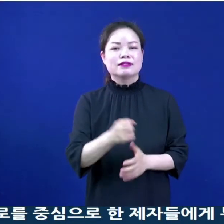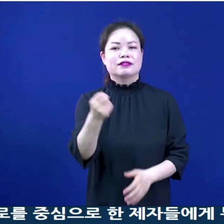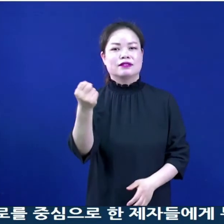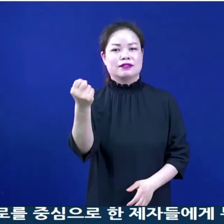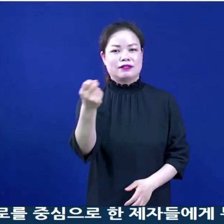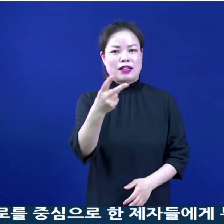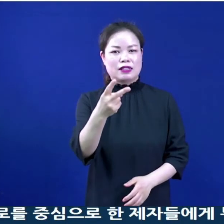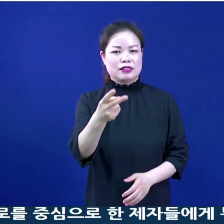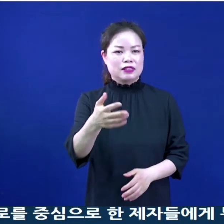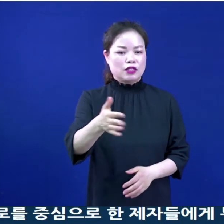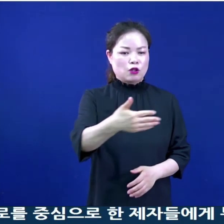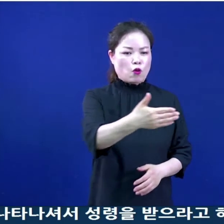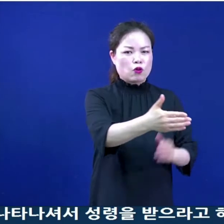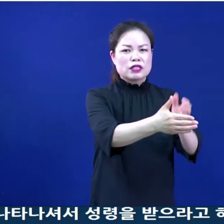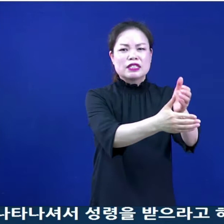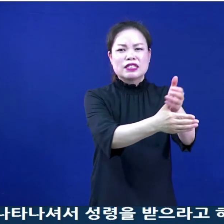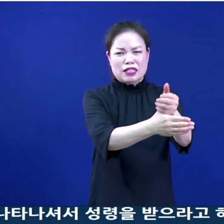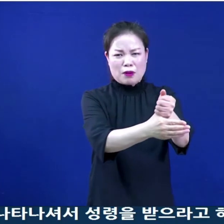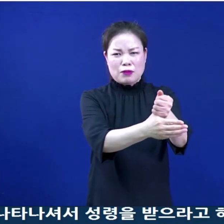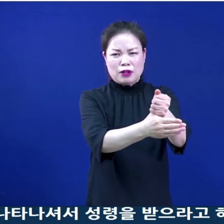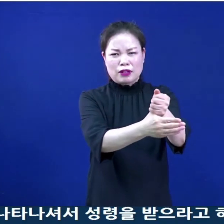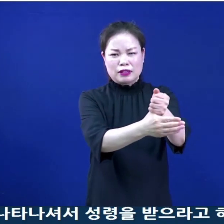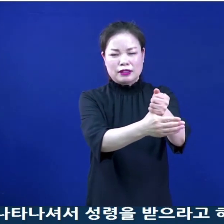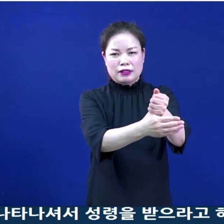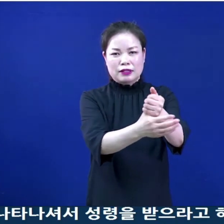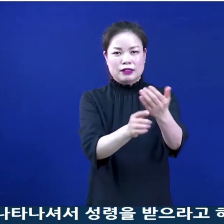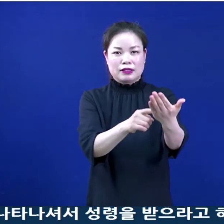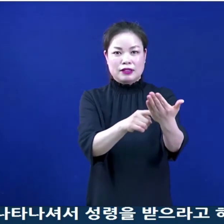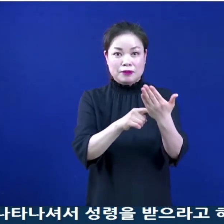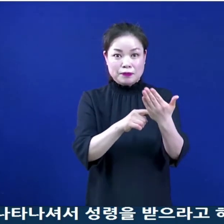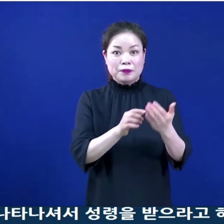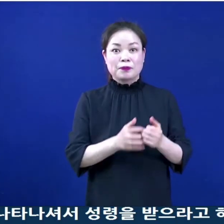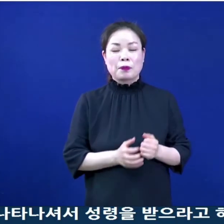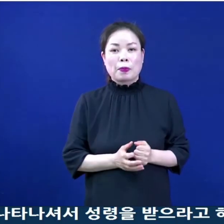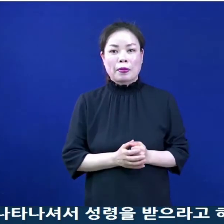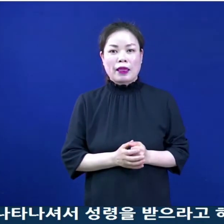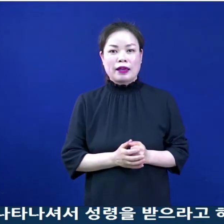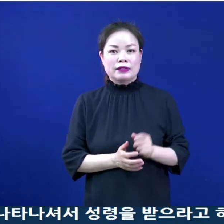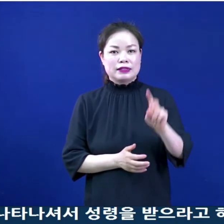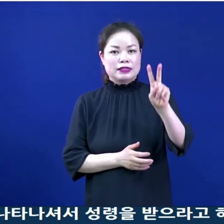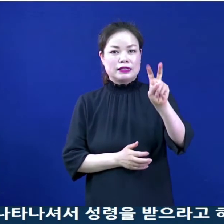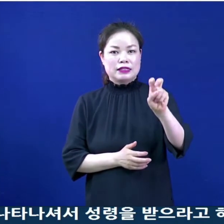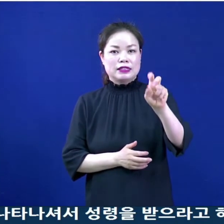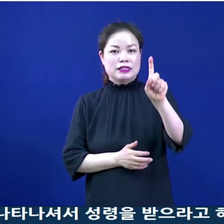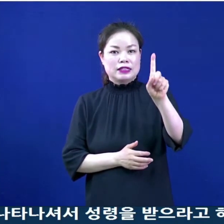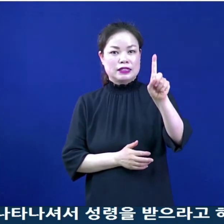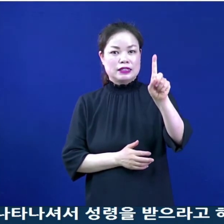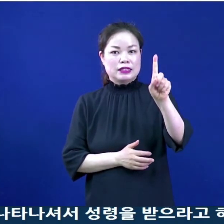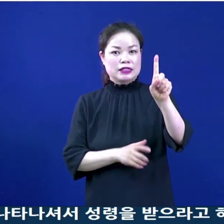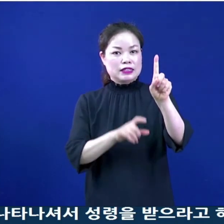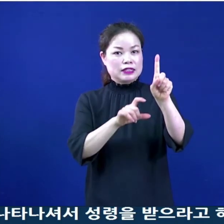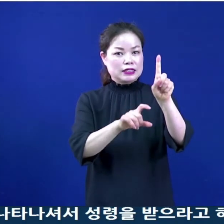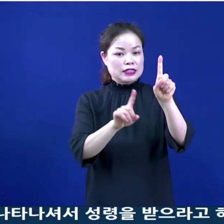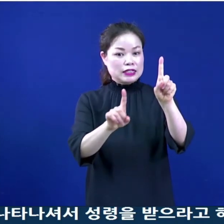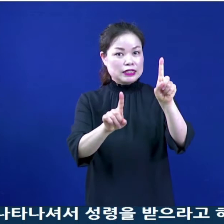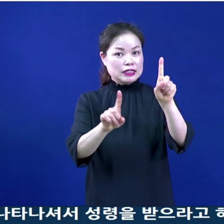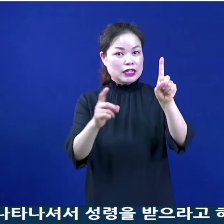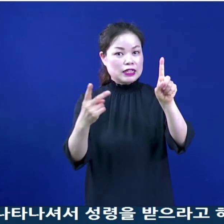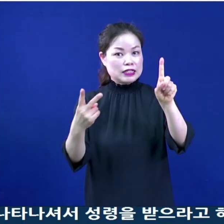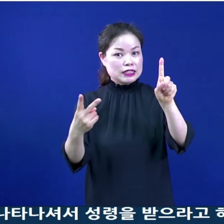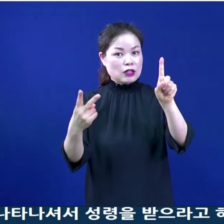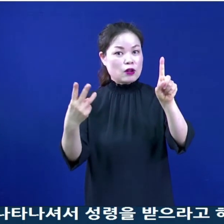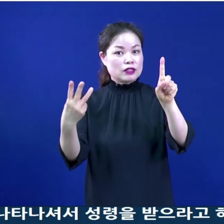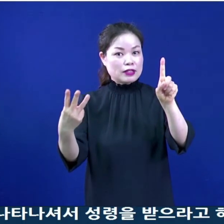다시 고기잡이 하러 가는 장면이 나타납니다. 21장 1절,